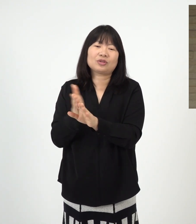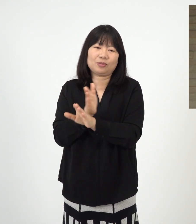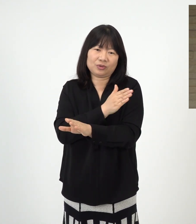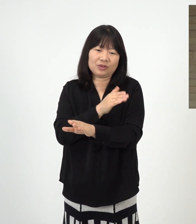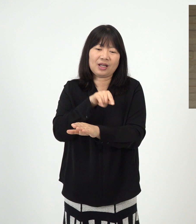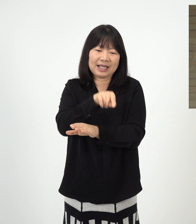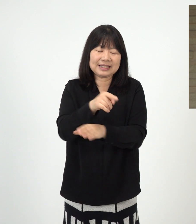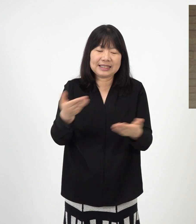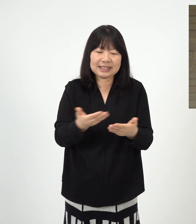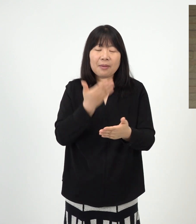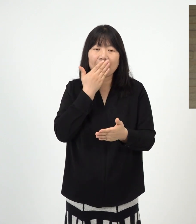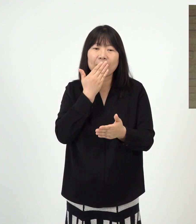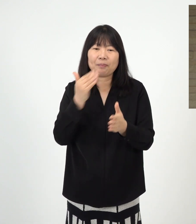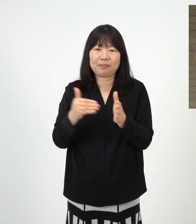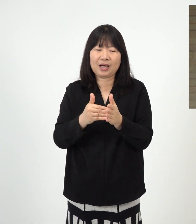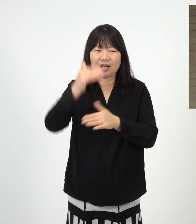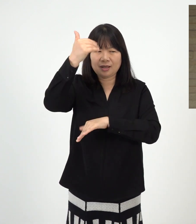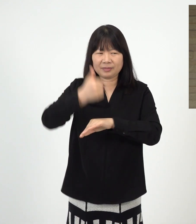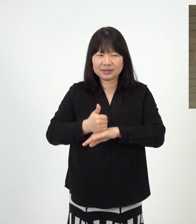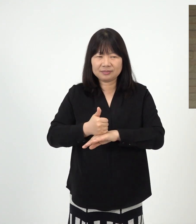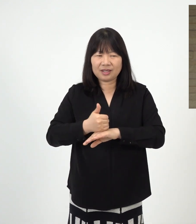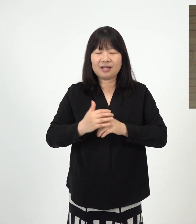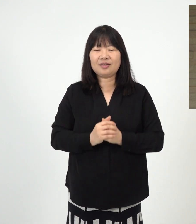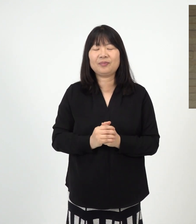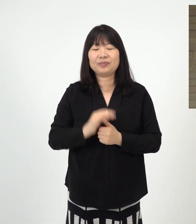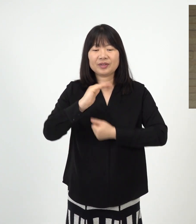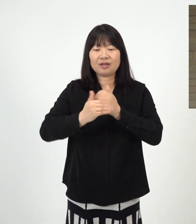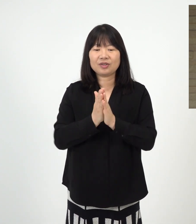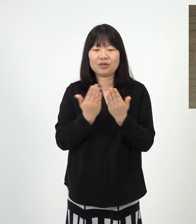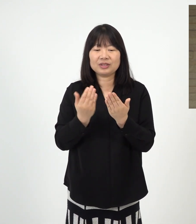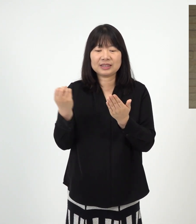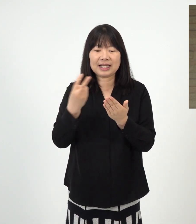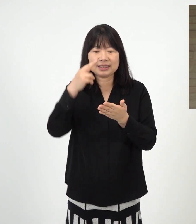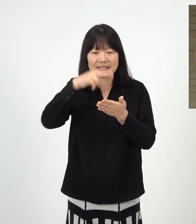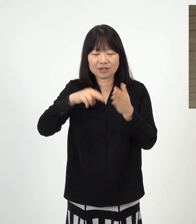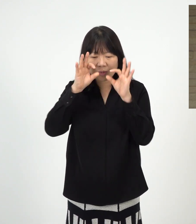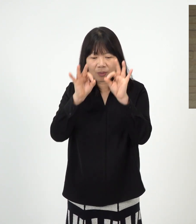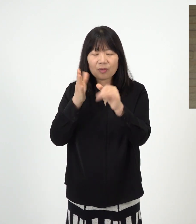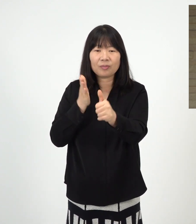믿습니까? 마지막으로 성경을 다시 보십시다.